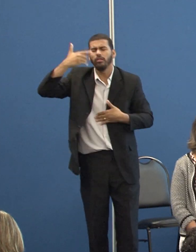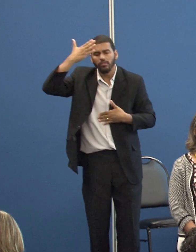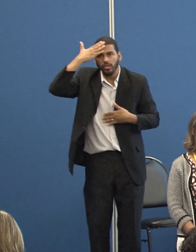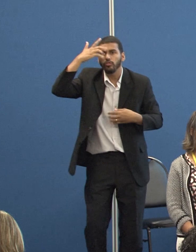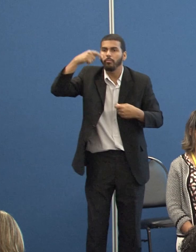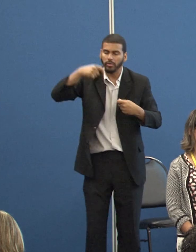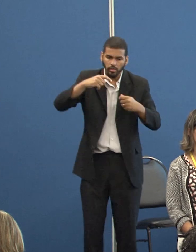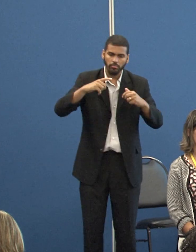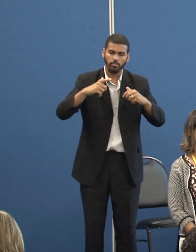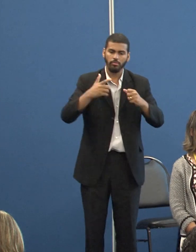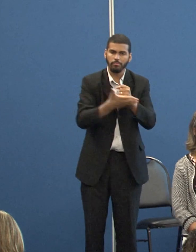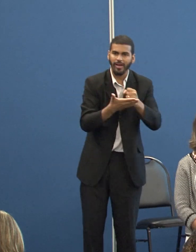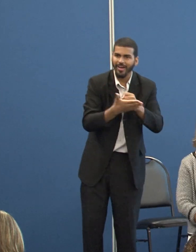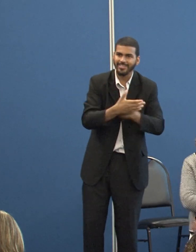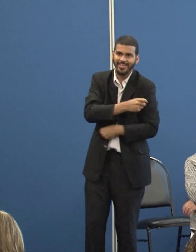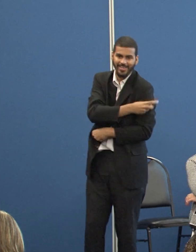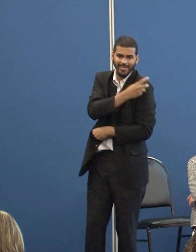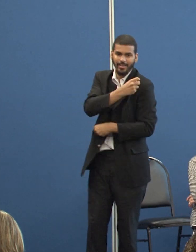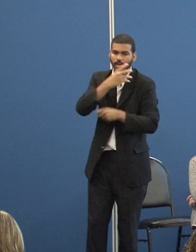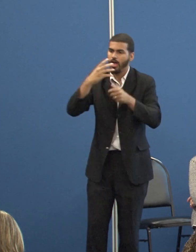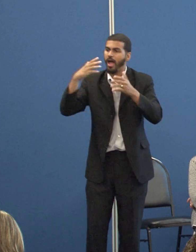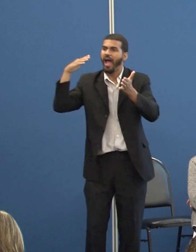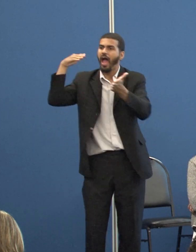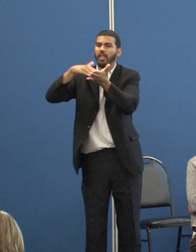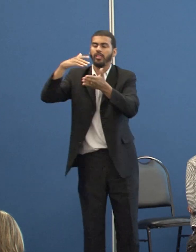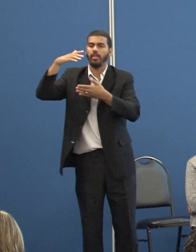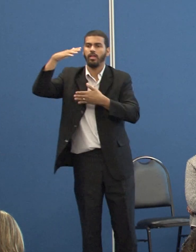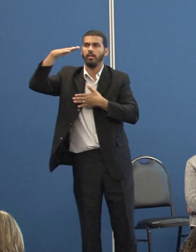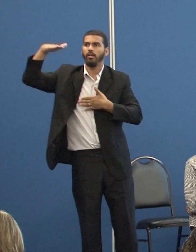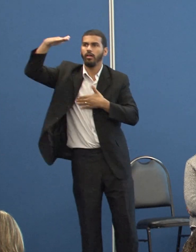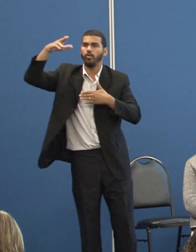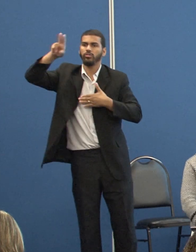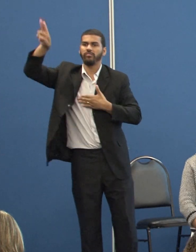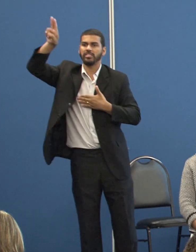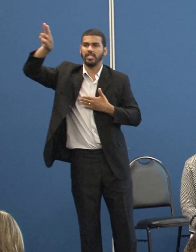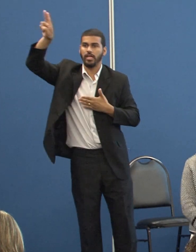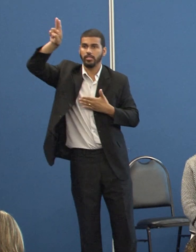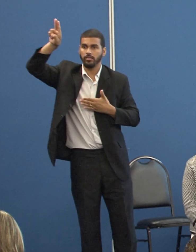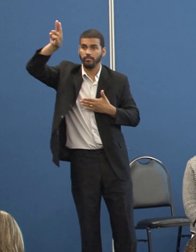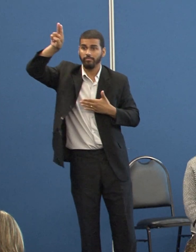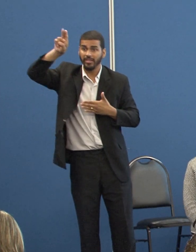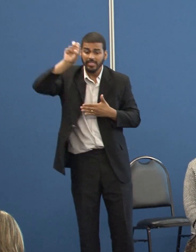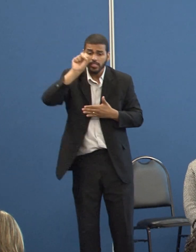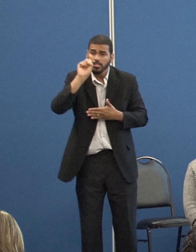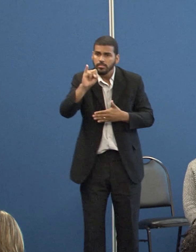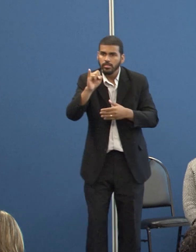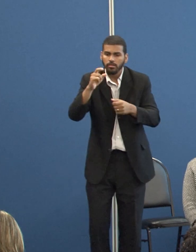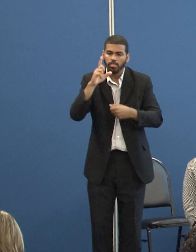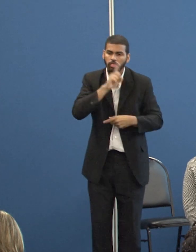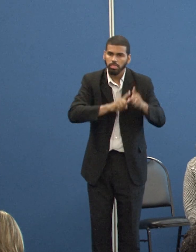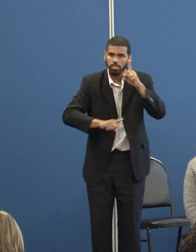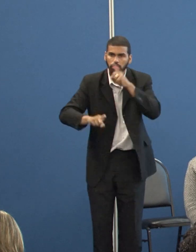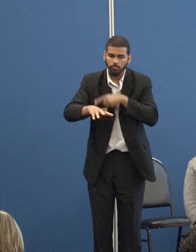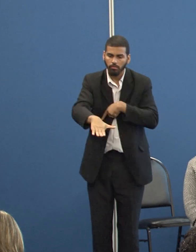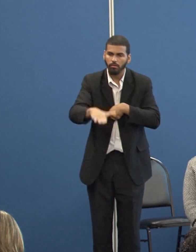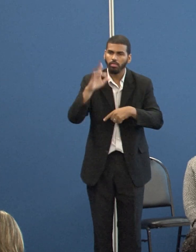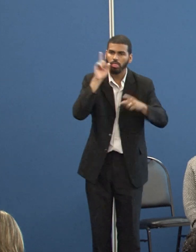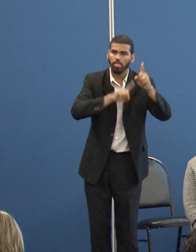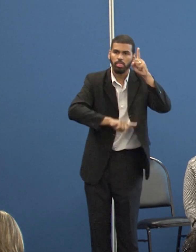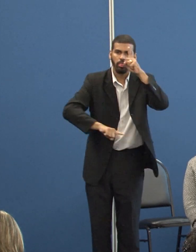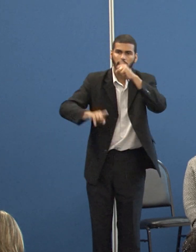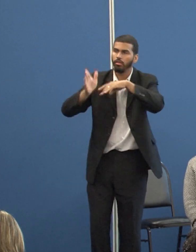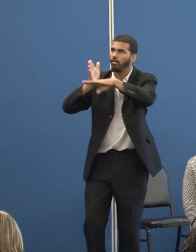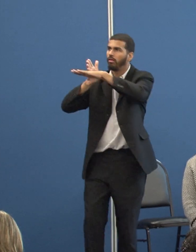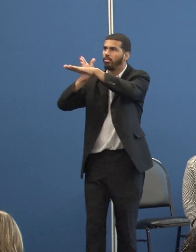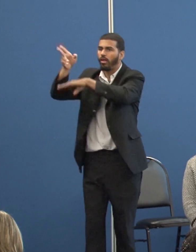universidades e bem informados, mas nós não iremos nos formar bem se a gente não der uma boa estrutura na educação infantil e no ensino fundamental.